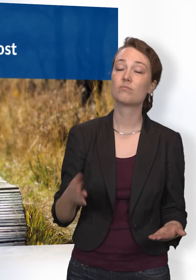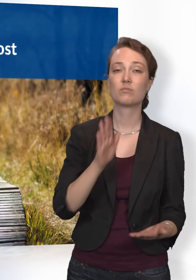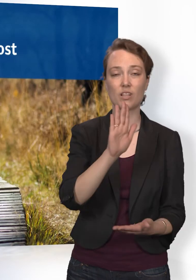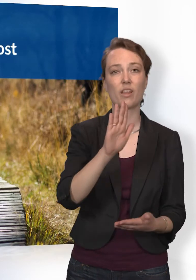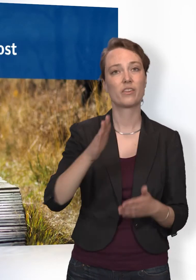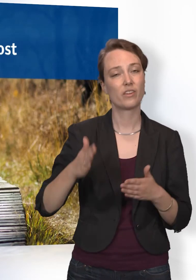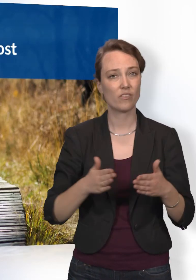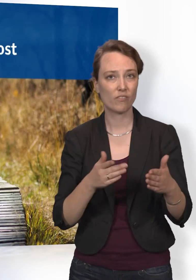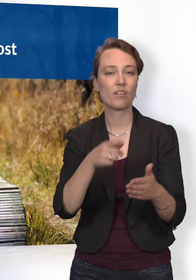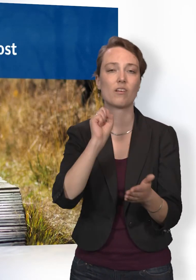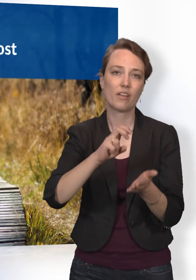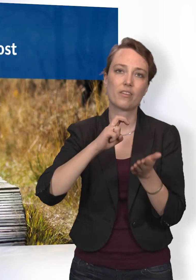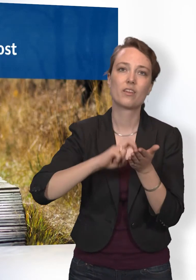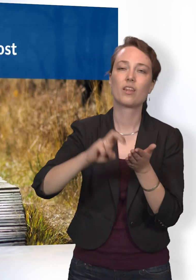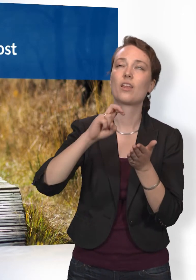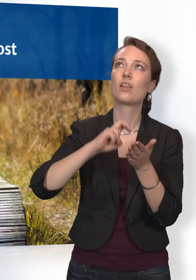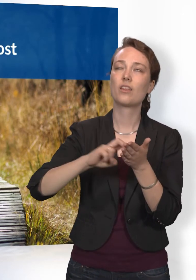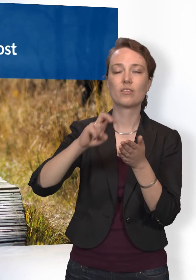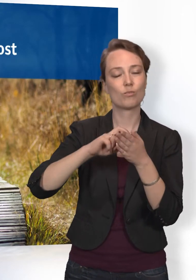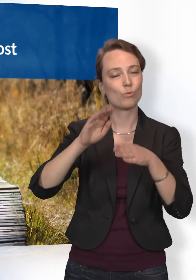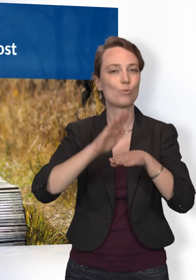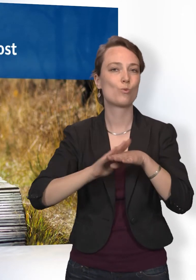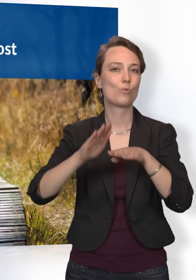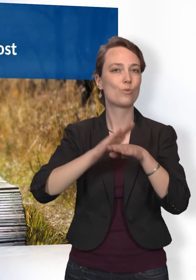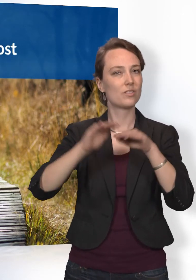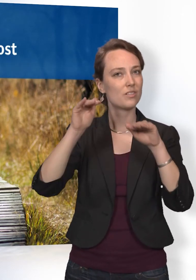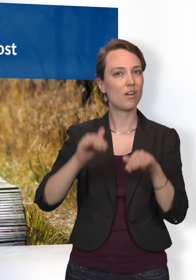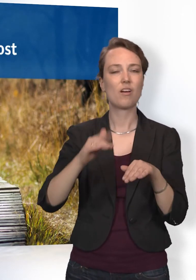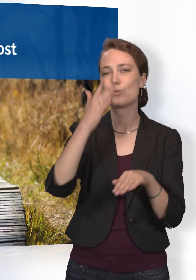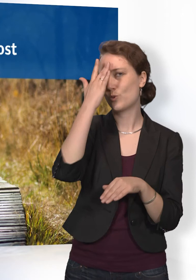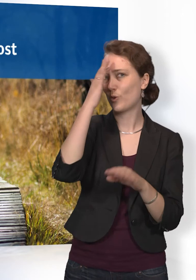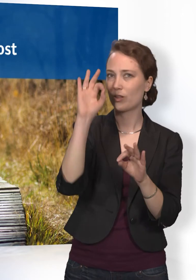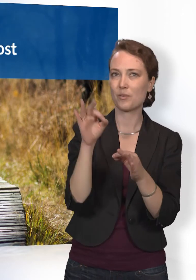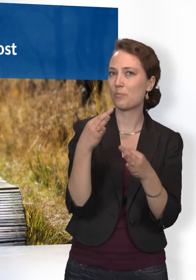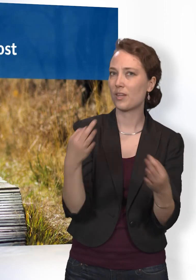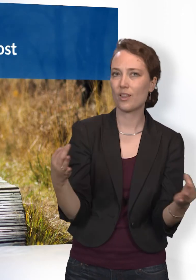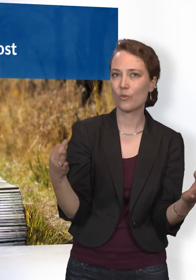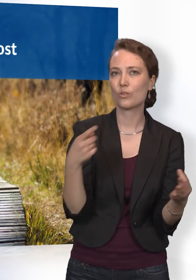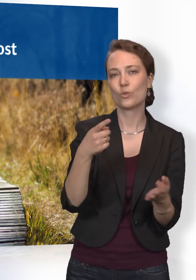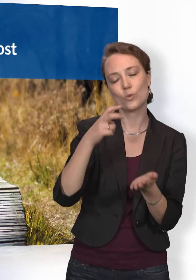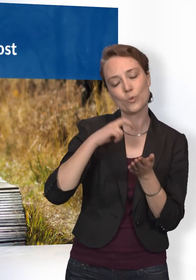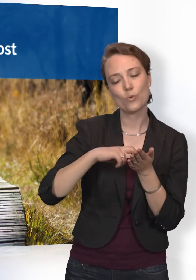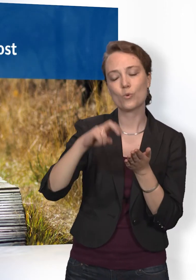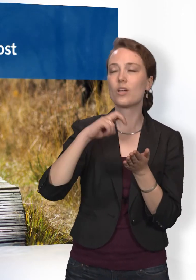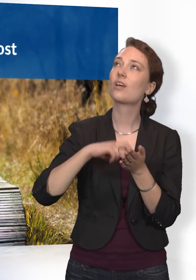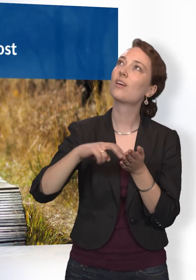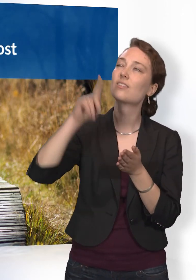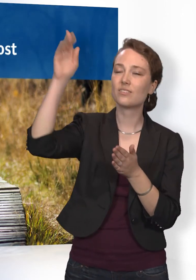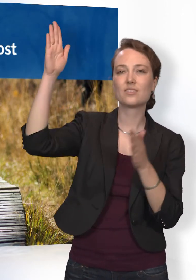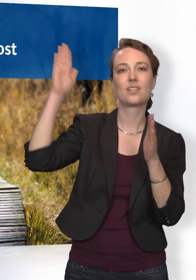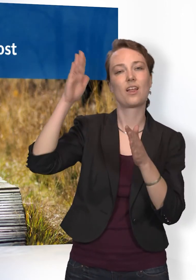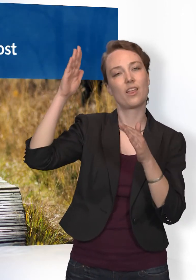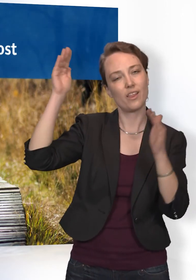Geh auf deinen Weg getrost und ohne Sorge. Geh mit